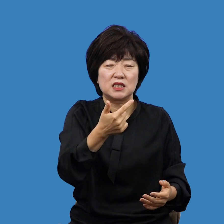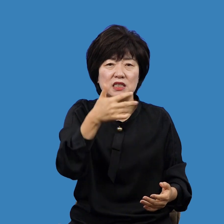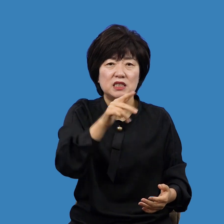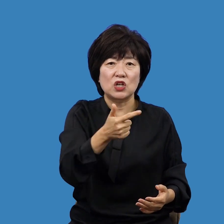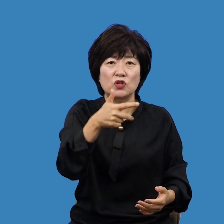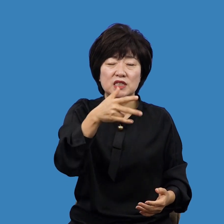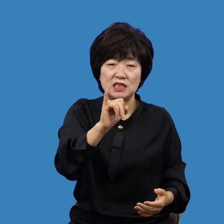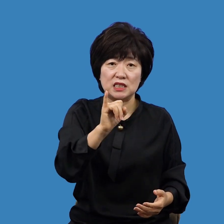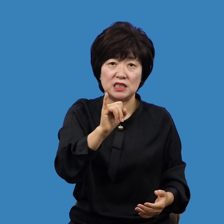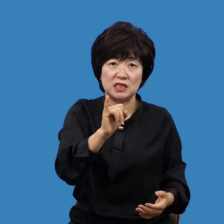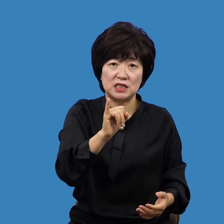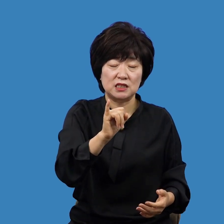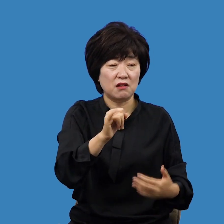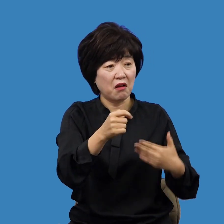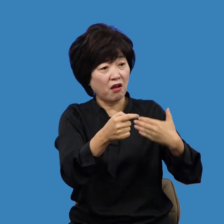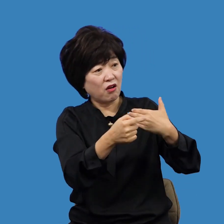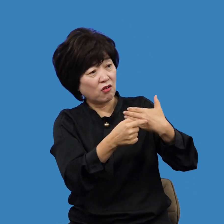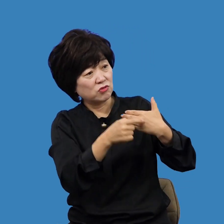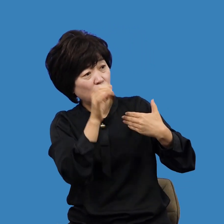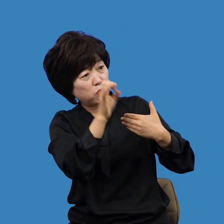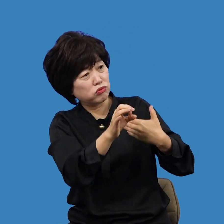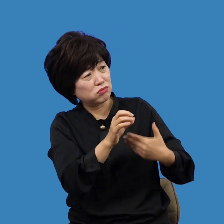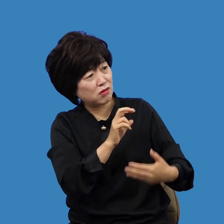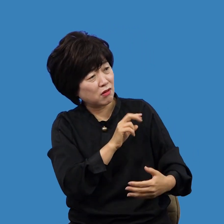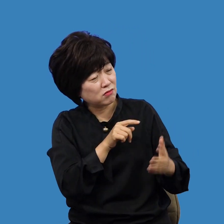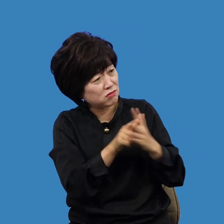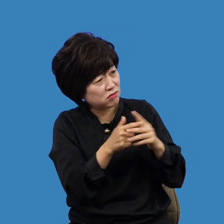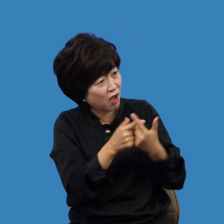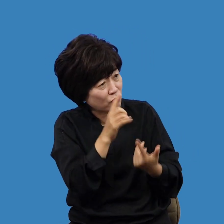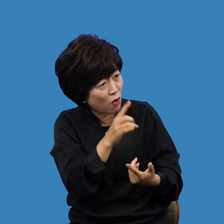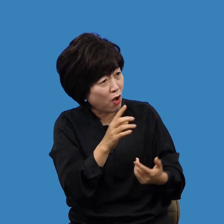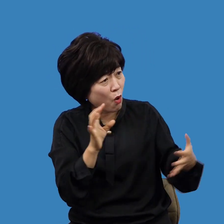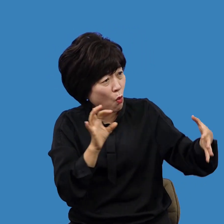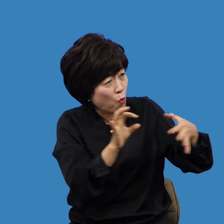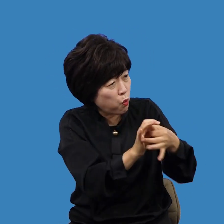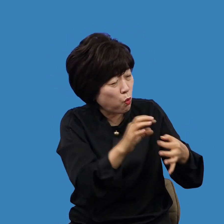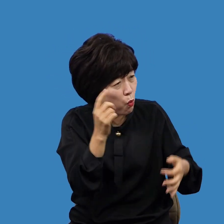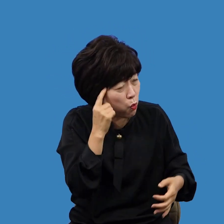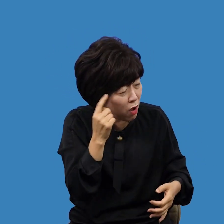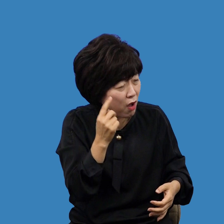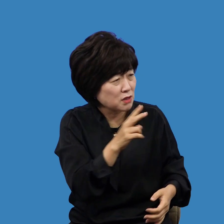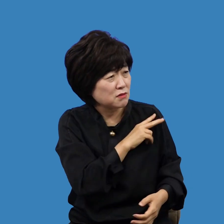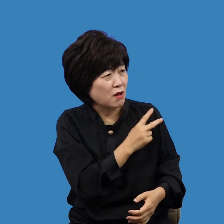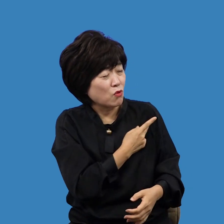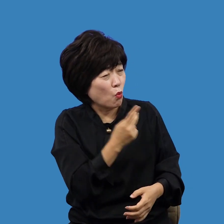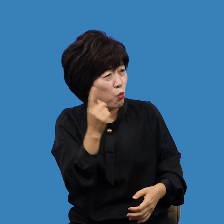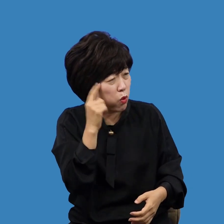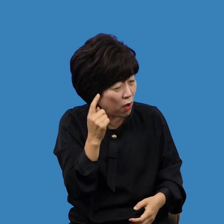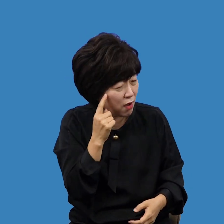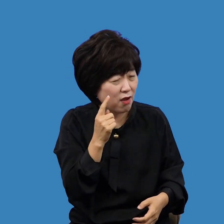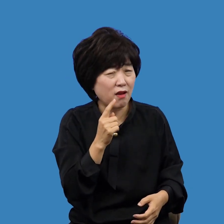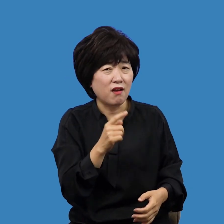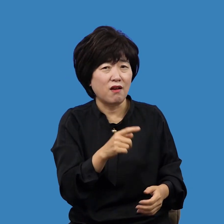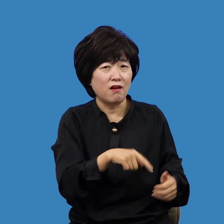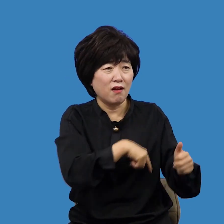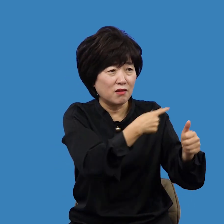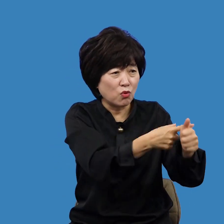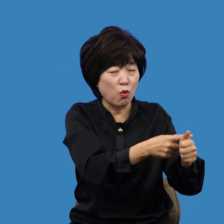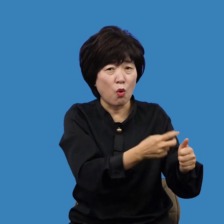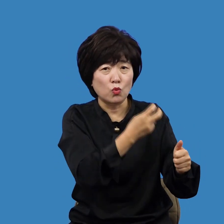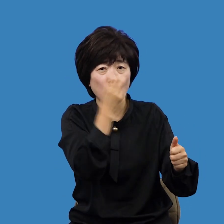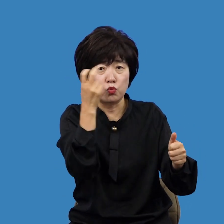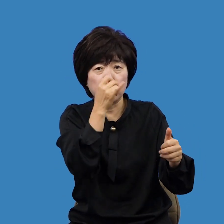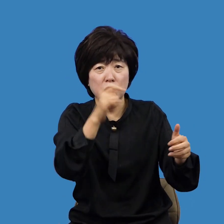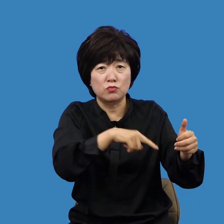여러분 우리가 이렇게 밖에서 보면 이해가 되십니까? 거기에 속해 있는 사람들의 이해가 안 되잖아요. 근데 아주 똑똑한 사람들이 많이